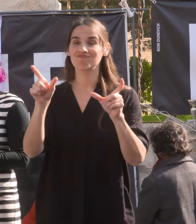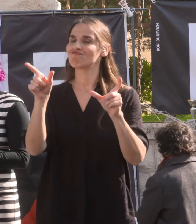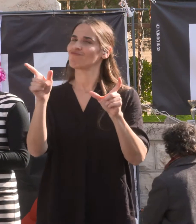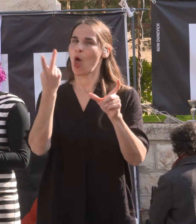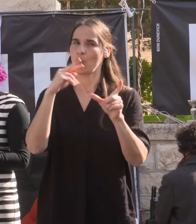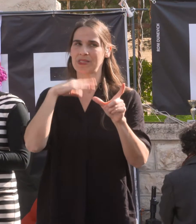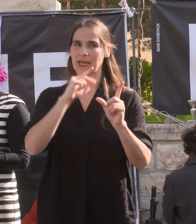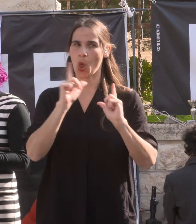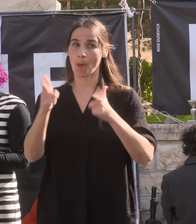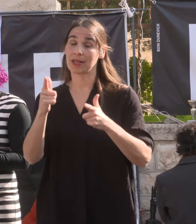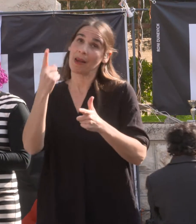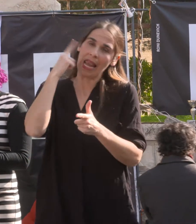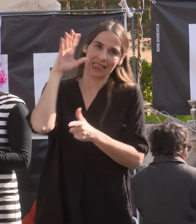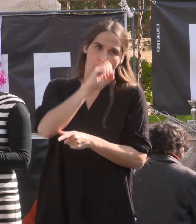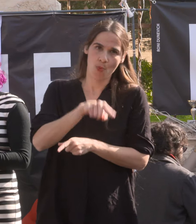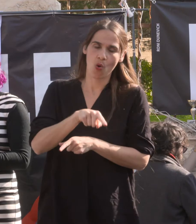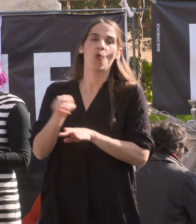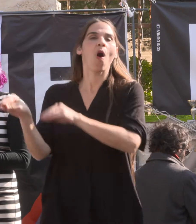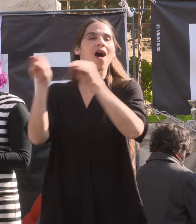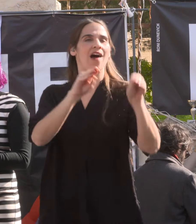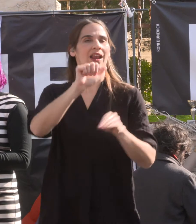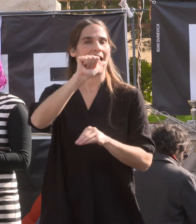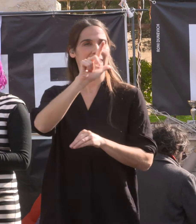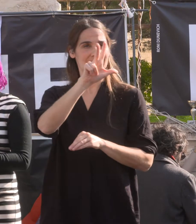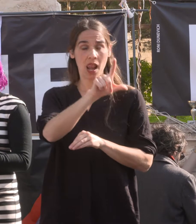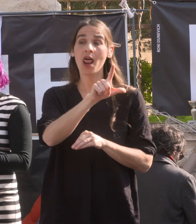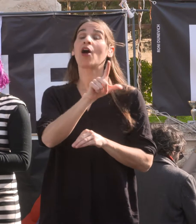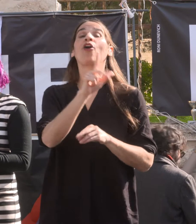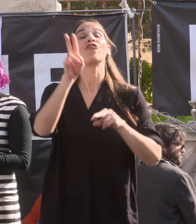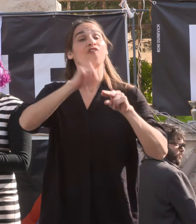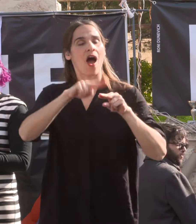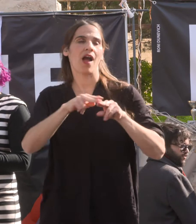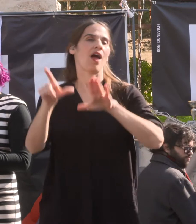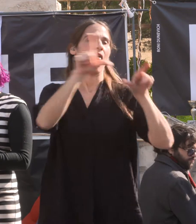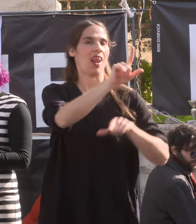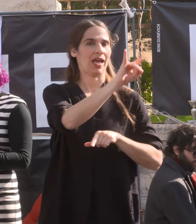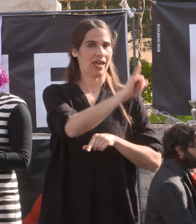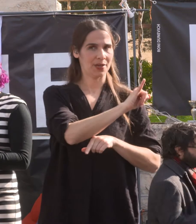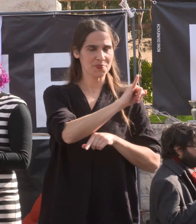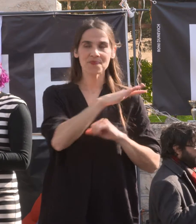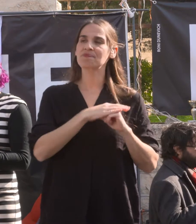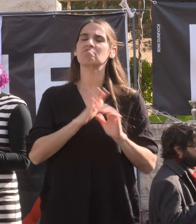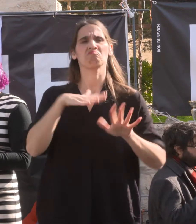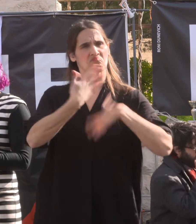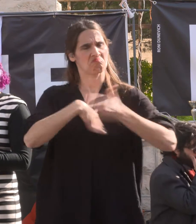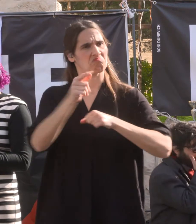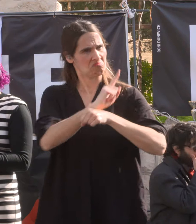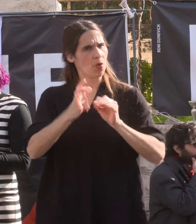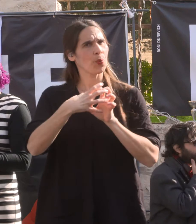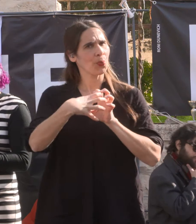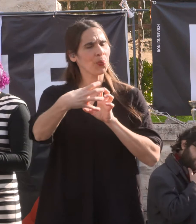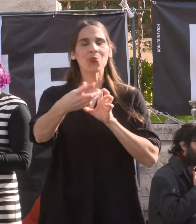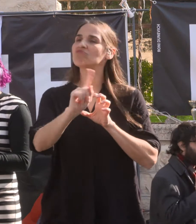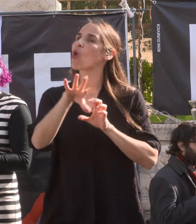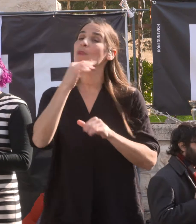היו לוחמניים מספיק לטעמו, עבר לאצ"ל, ואחריהם ללח"י. במשך זמן רב לא יכל